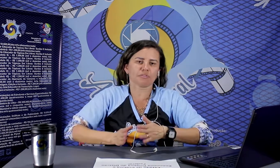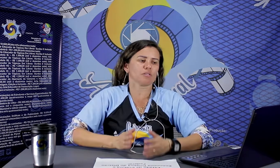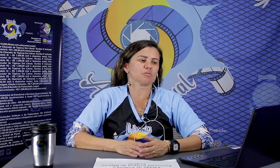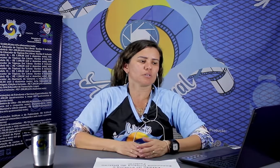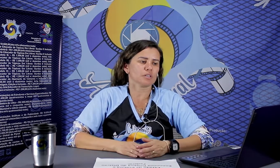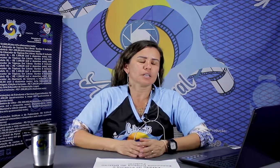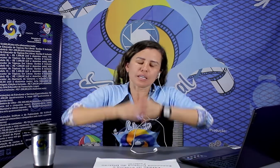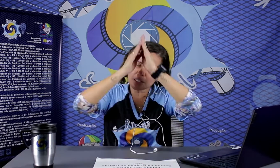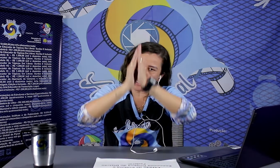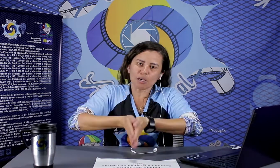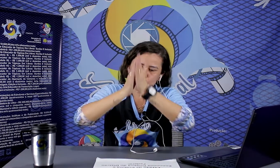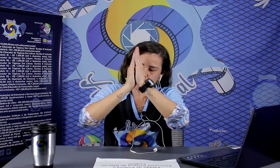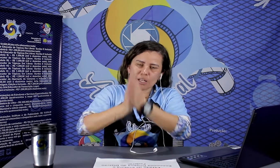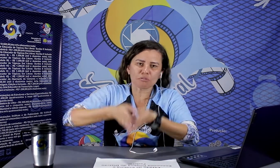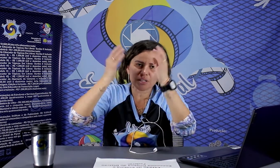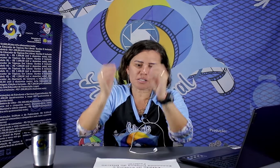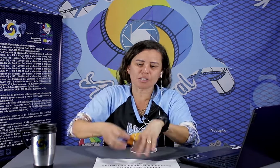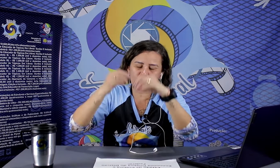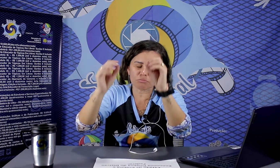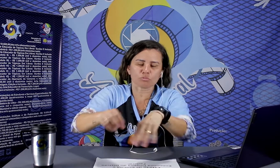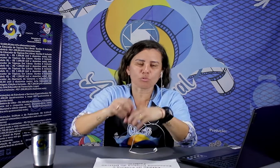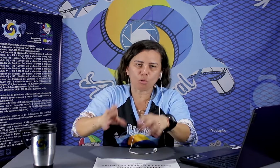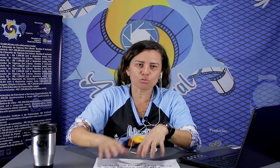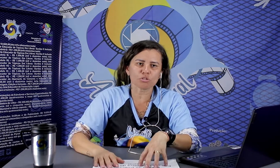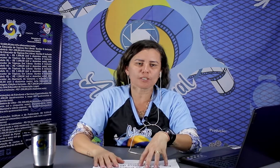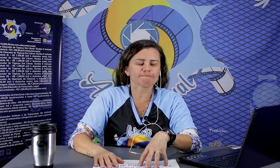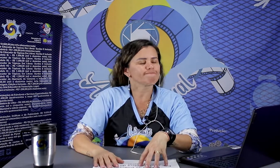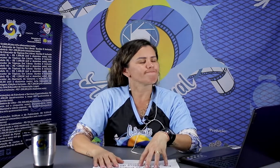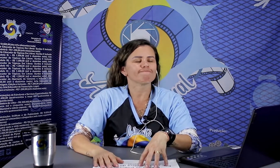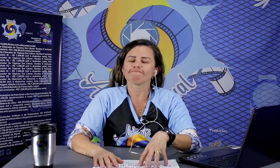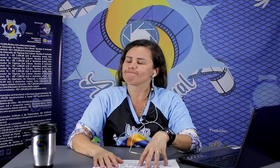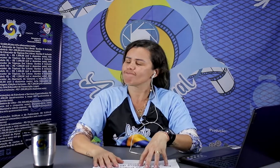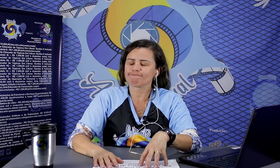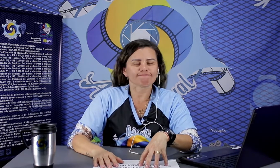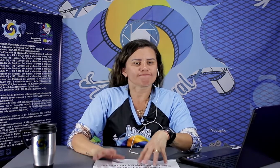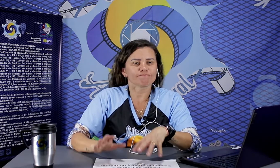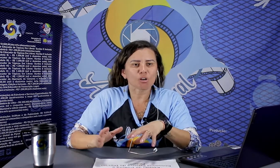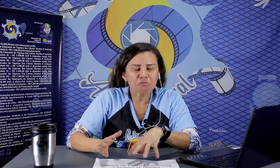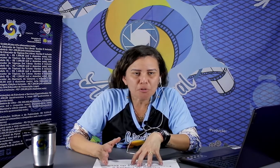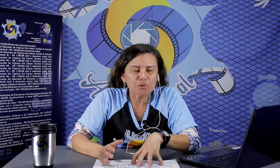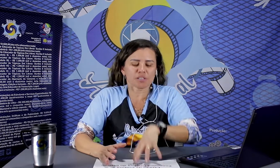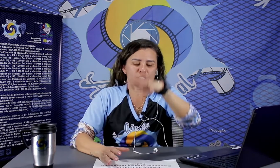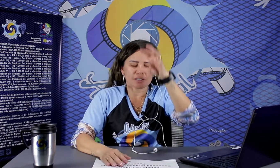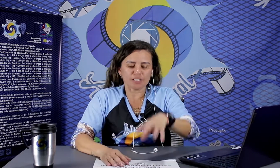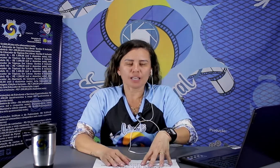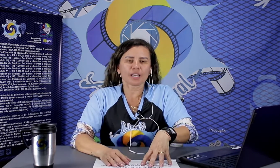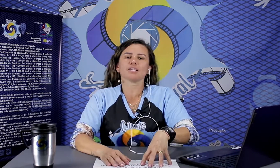falou. Ele leu isso lá no versículo, todo dia. Não foi em